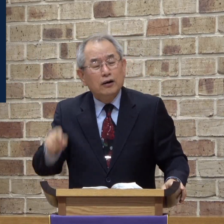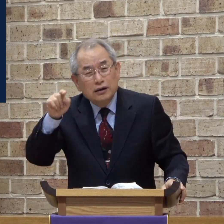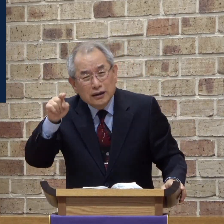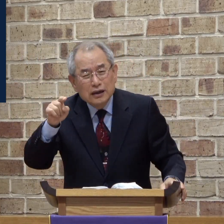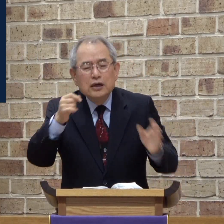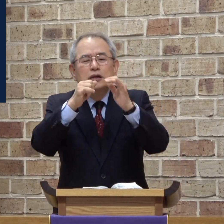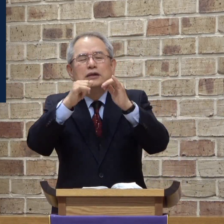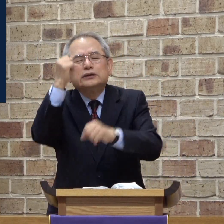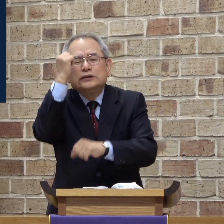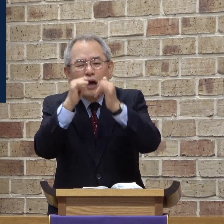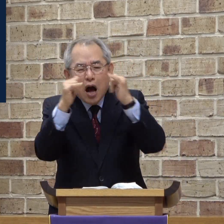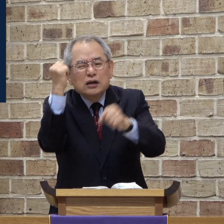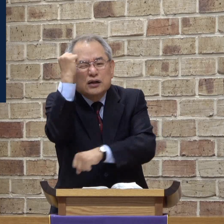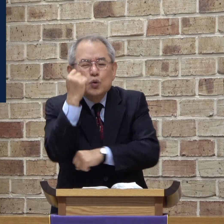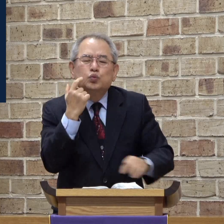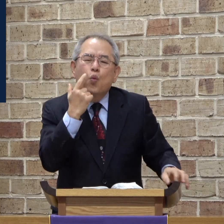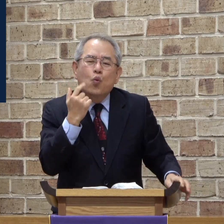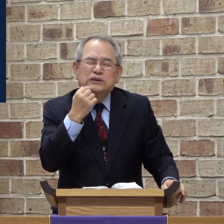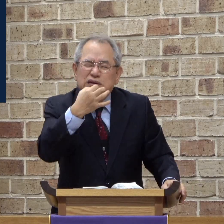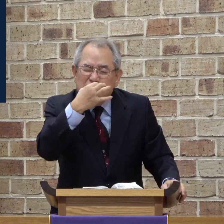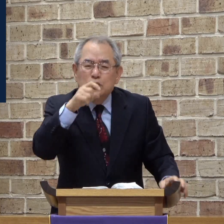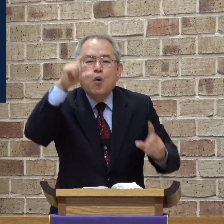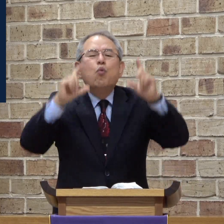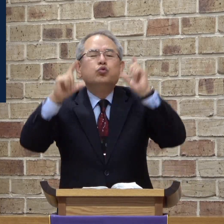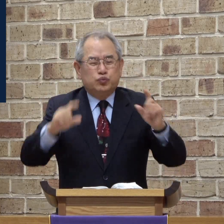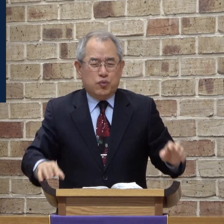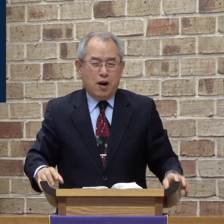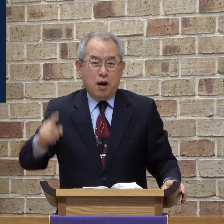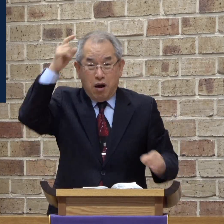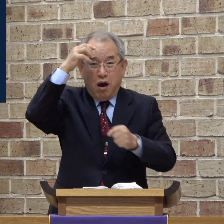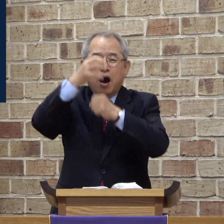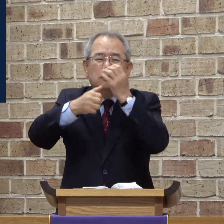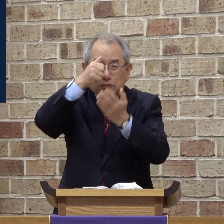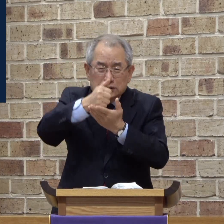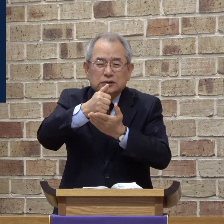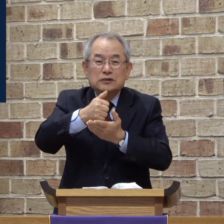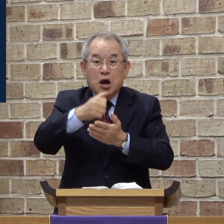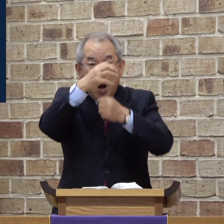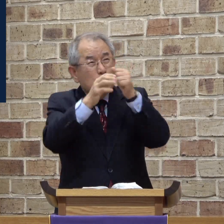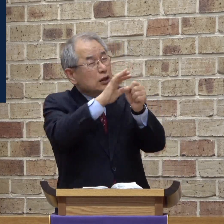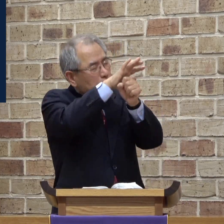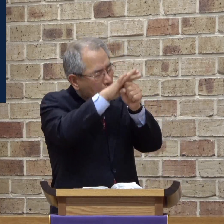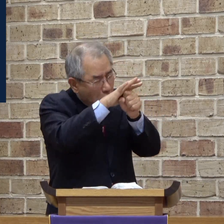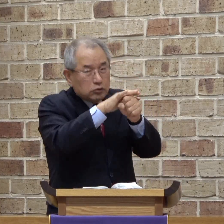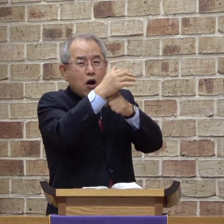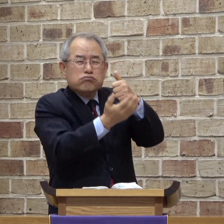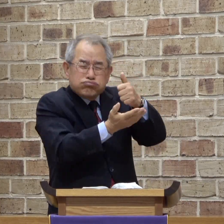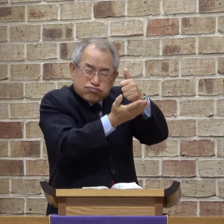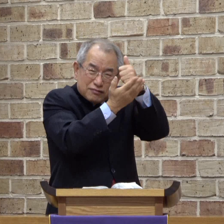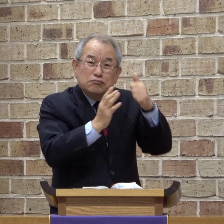여러가지 우리 마음속을 보면 더럽고 악하고 추악한 것들이 있습니다.